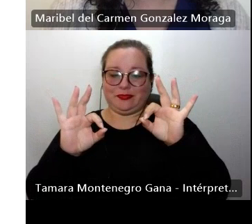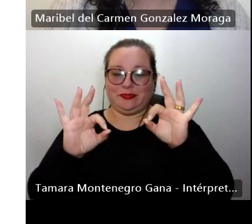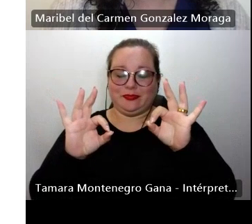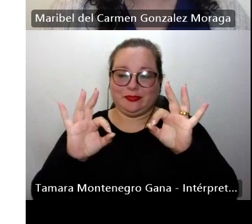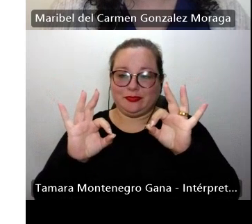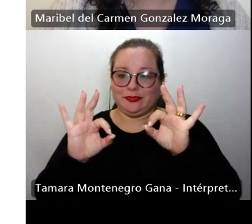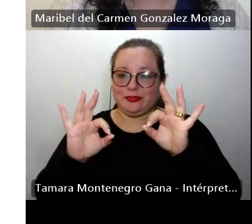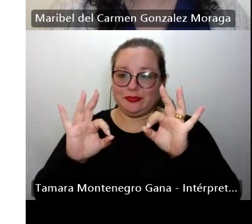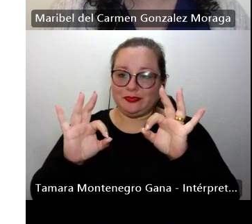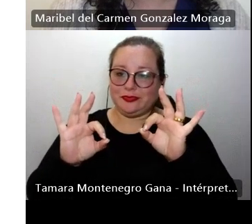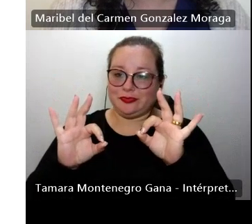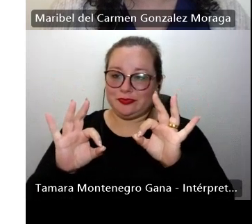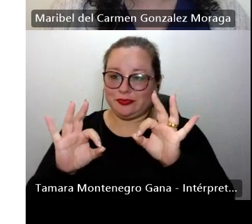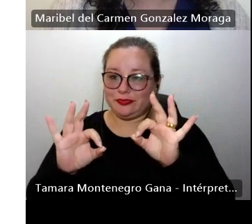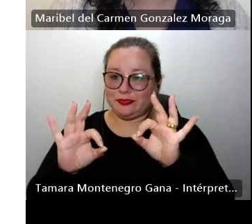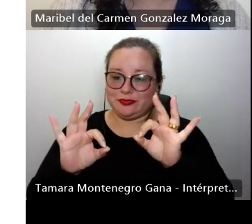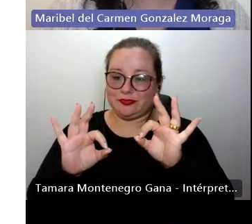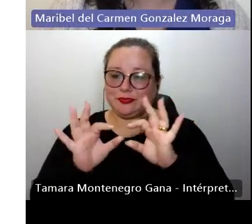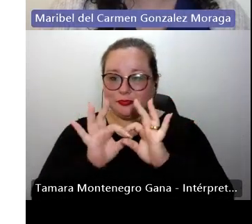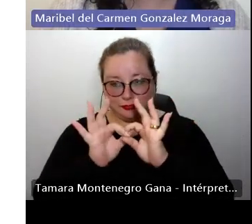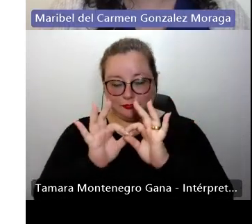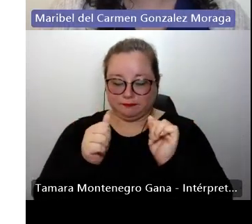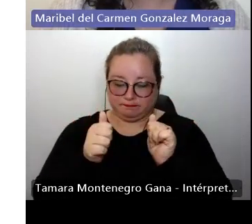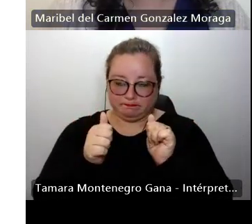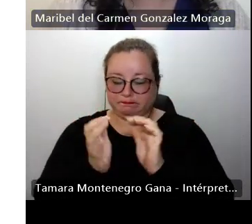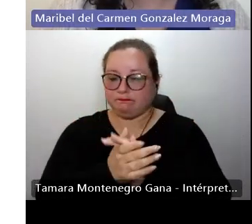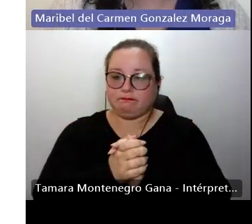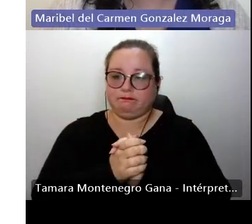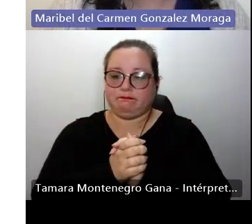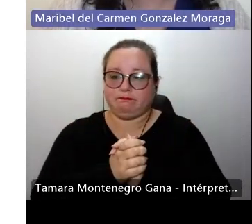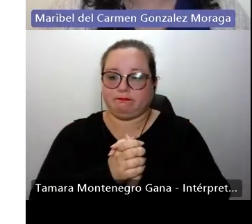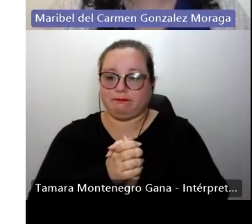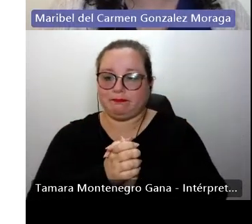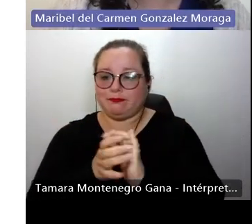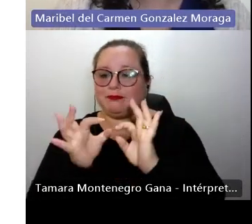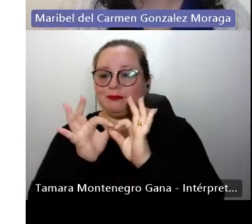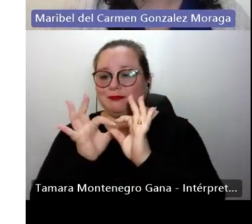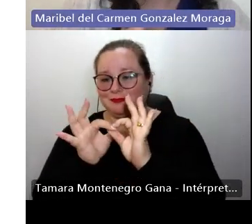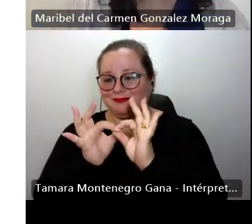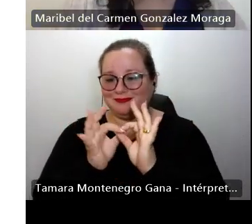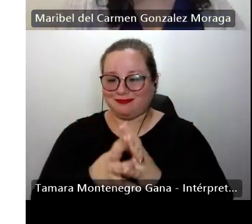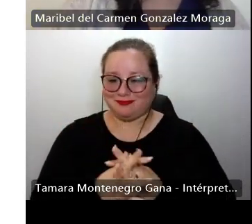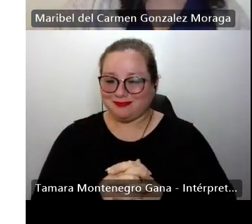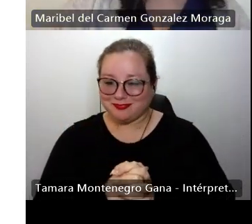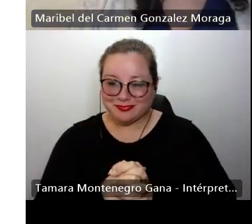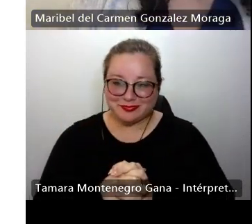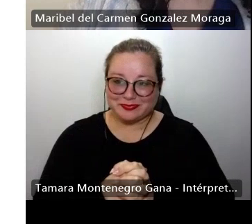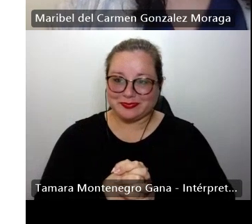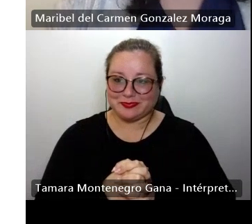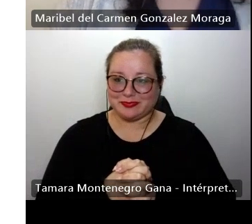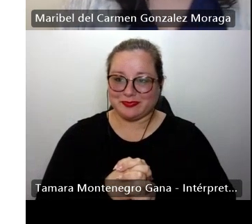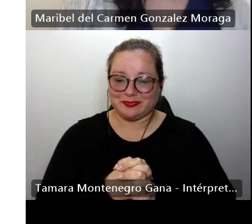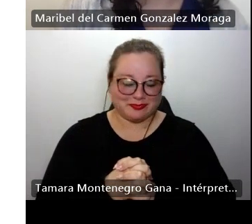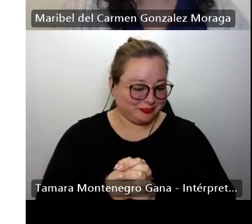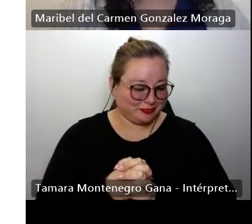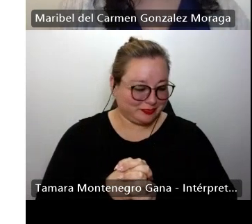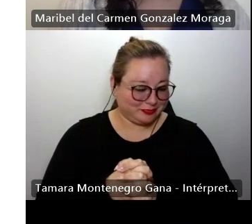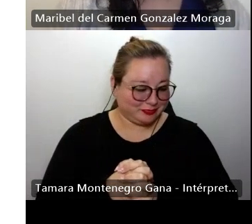sí, para que ella continúe, ¿sí? Ya, gracias Tamara. Disculpa, Maribel.